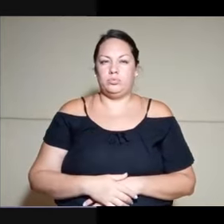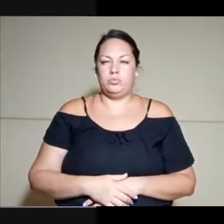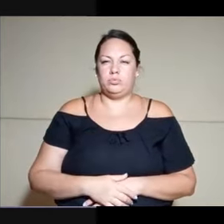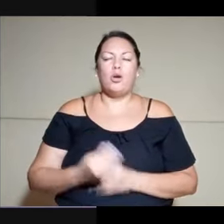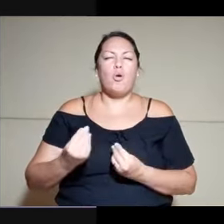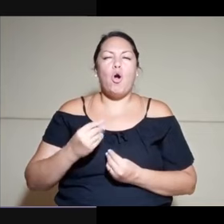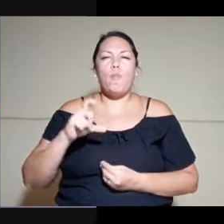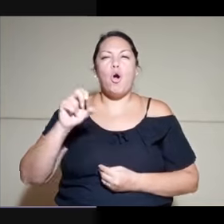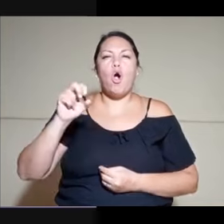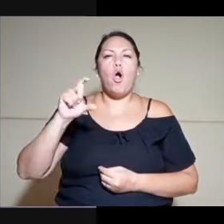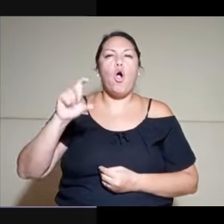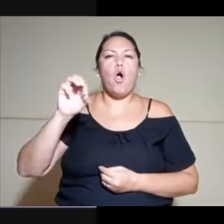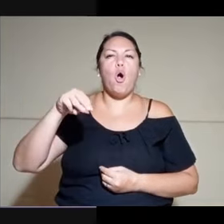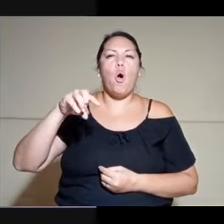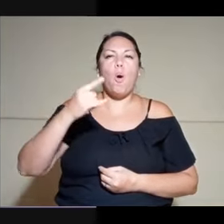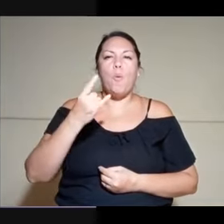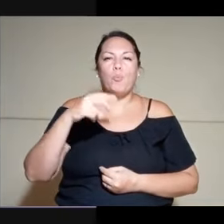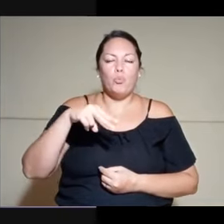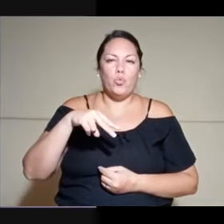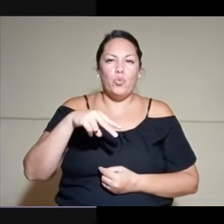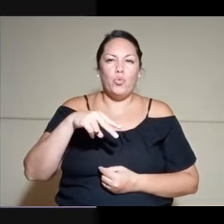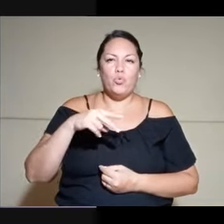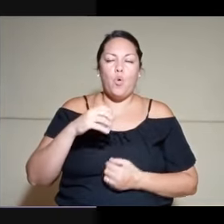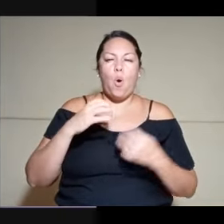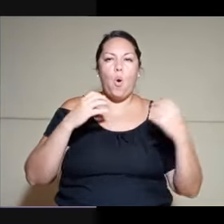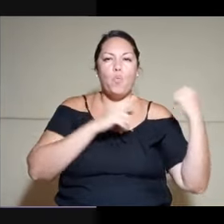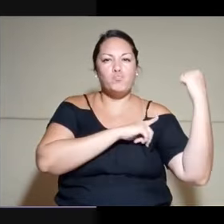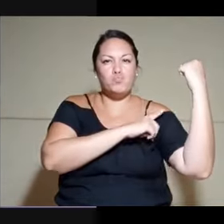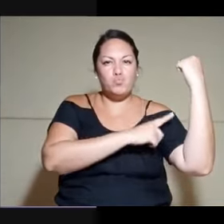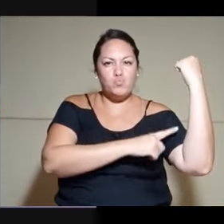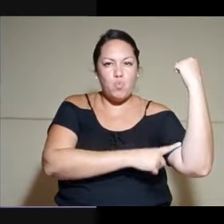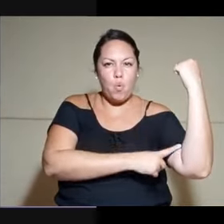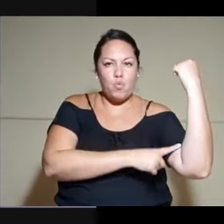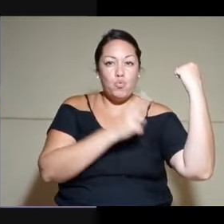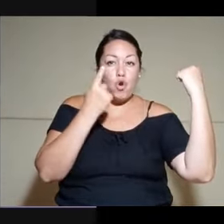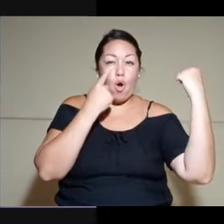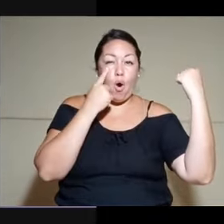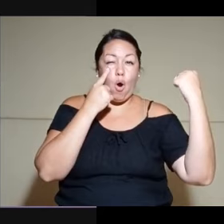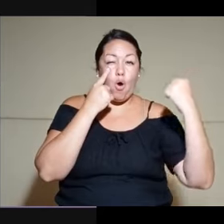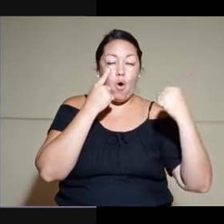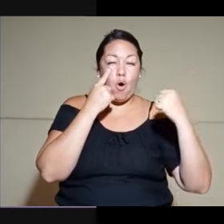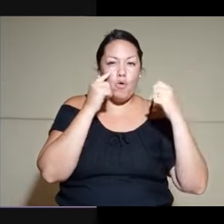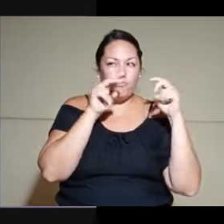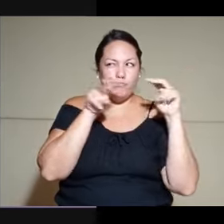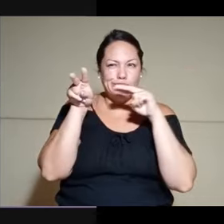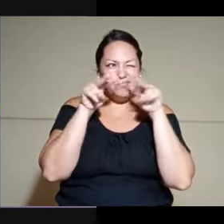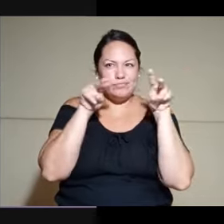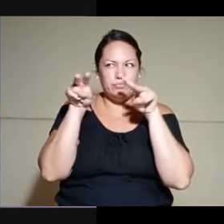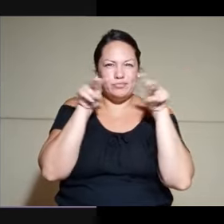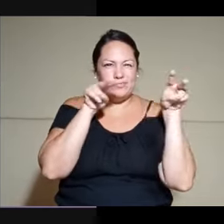Ese nervio que se llama motor ocular común, fíjense, se los dice la palabra, motor ocular común, quiere decir que va a inervar